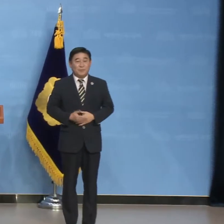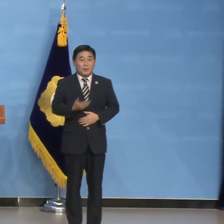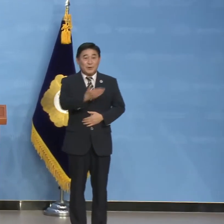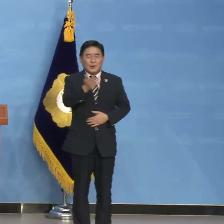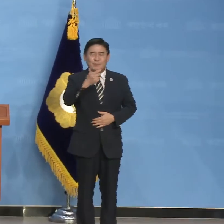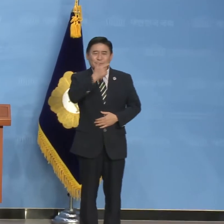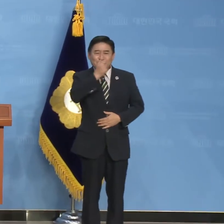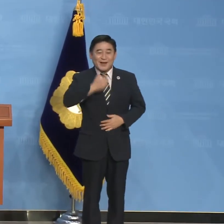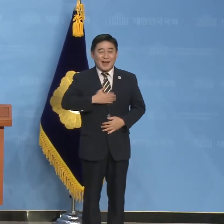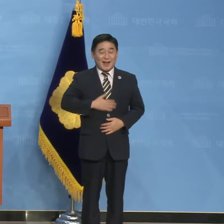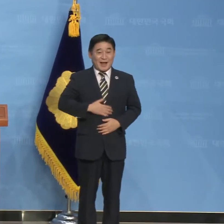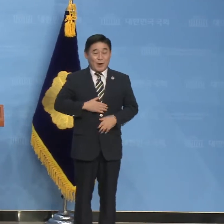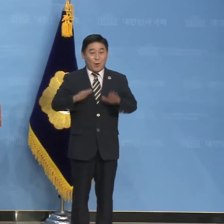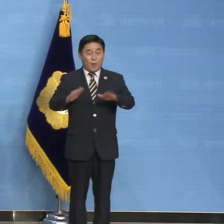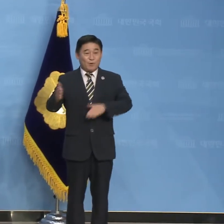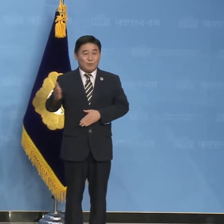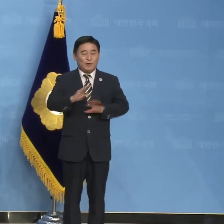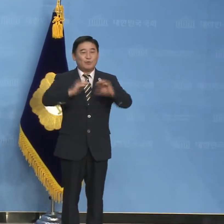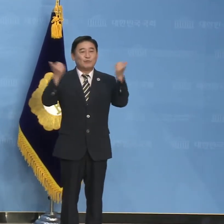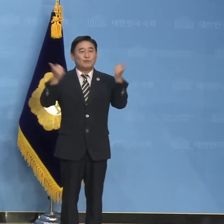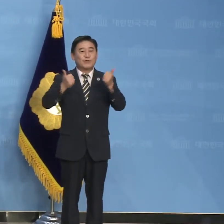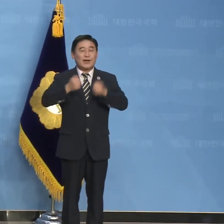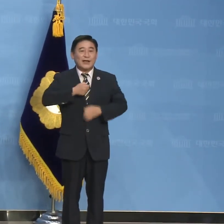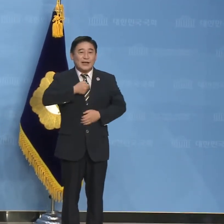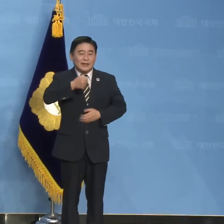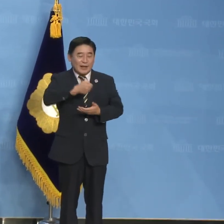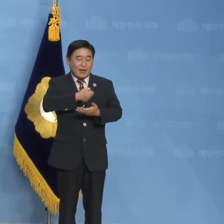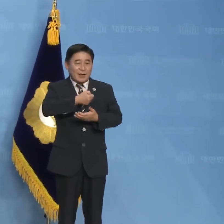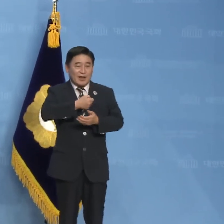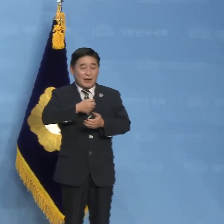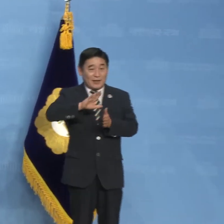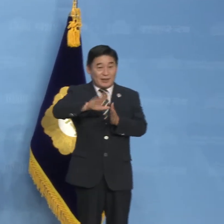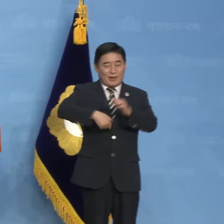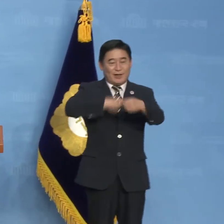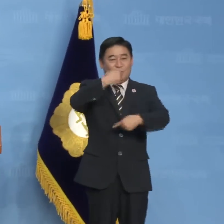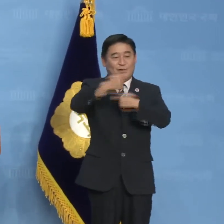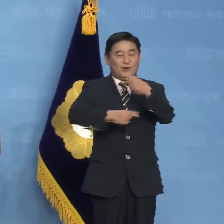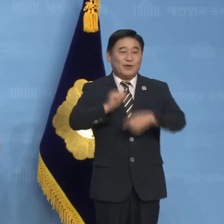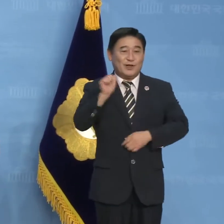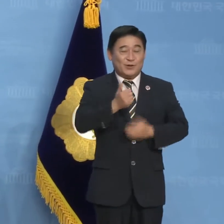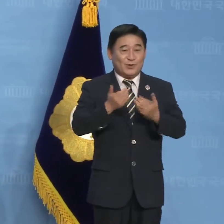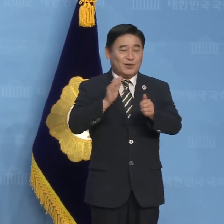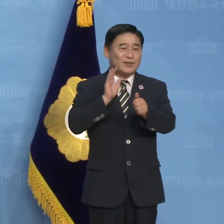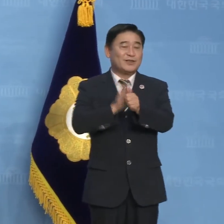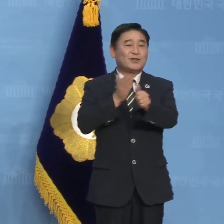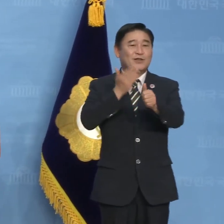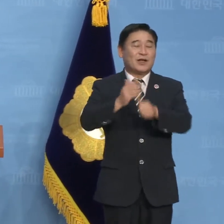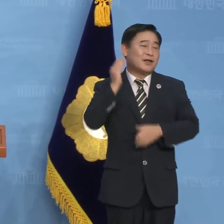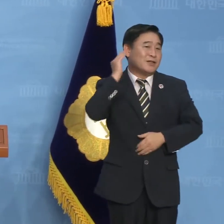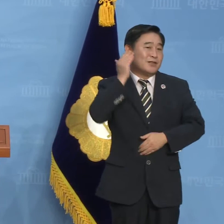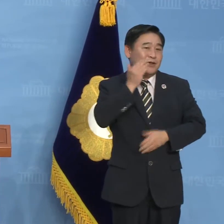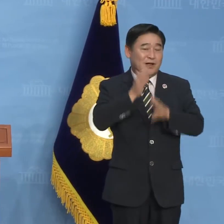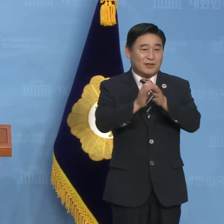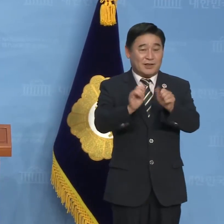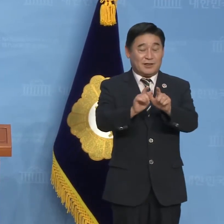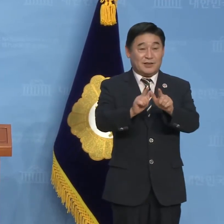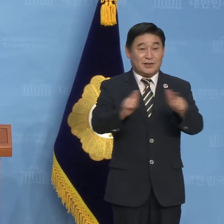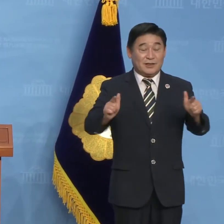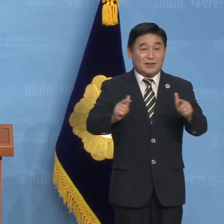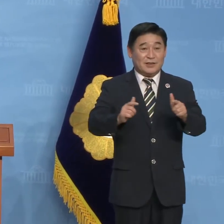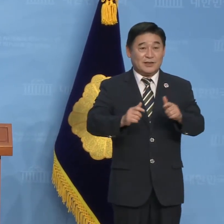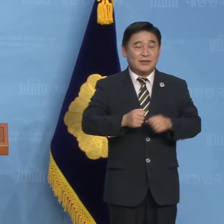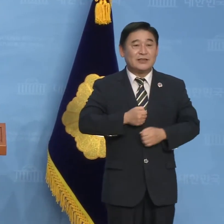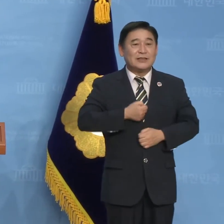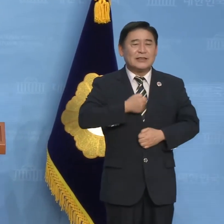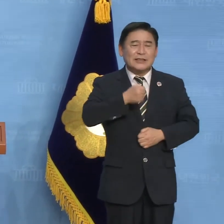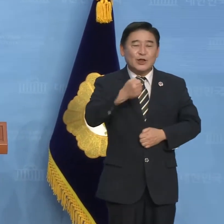여러분도 아시겠지만 오늘부터 국회 기자회견장에서 수호 통역이 지원되었습니다. 청각 장애인들이 기자회견을